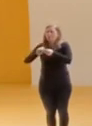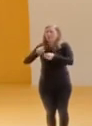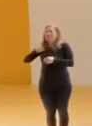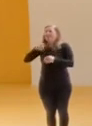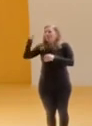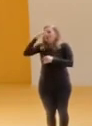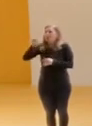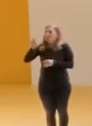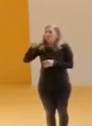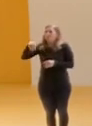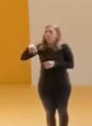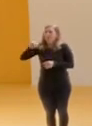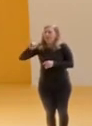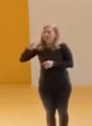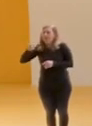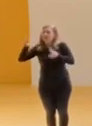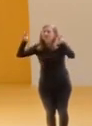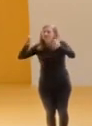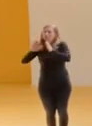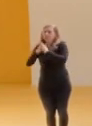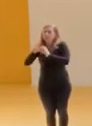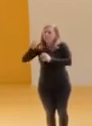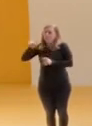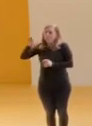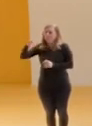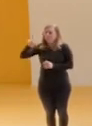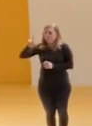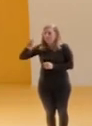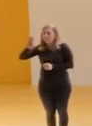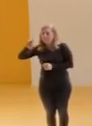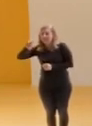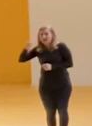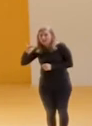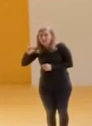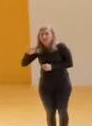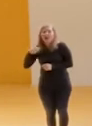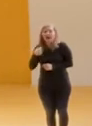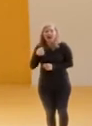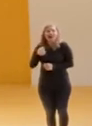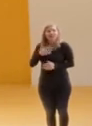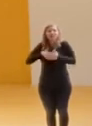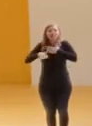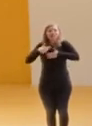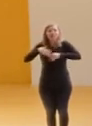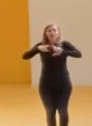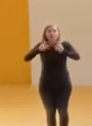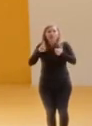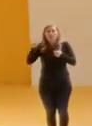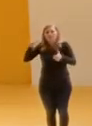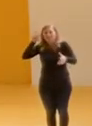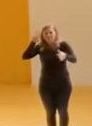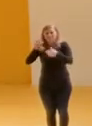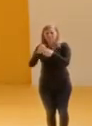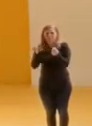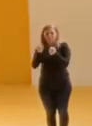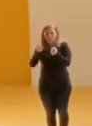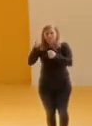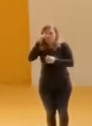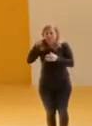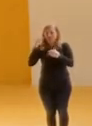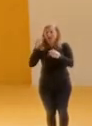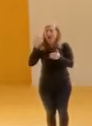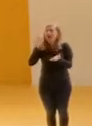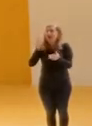ważnej książce Hungry Brain i ku mojej uciesze odwołując się do teorii ekonomii bo pisze tak